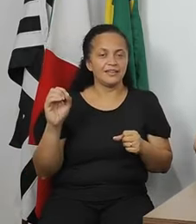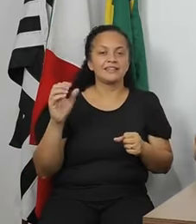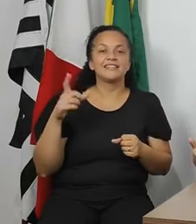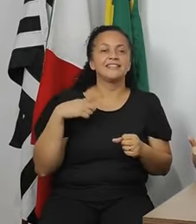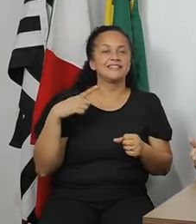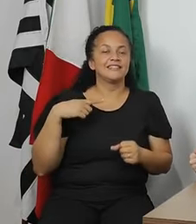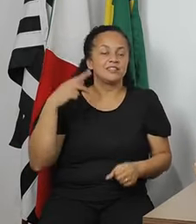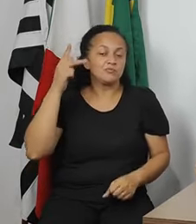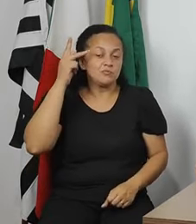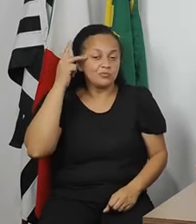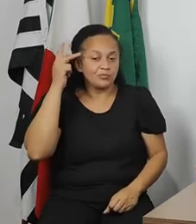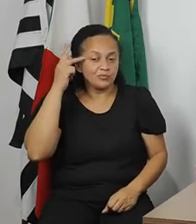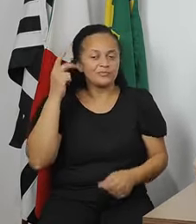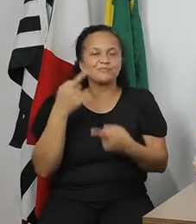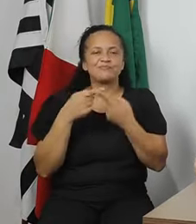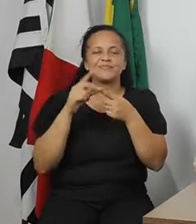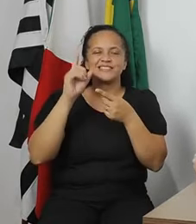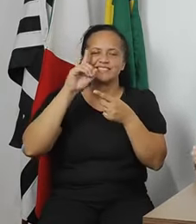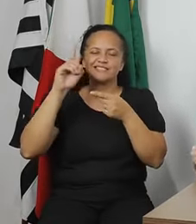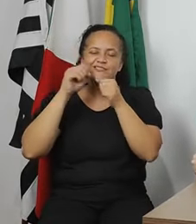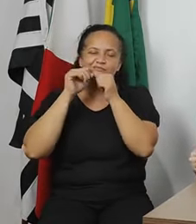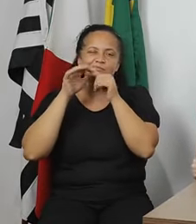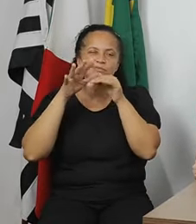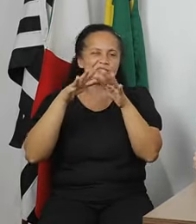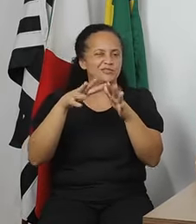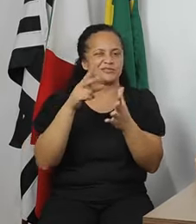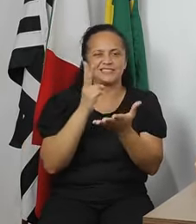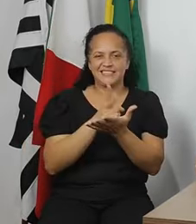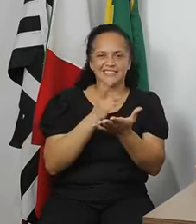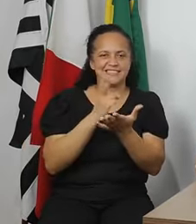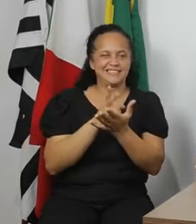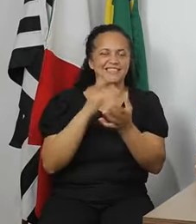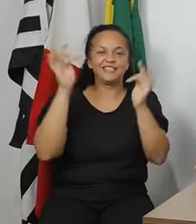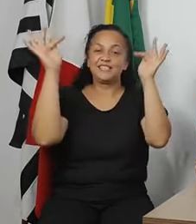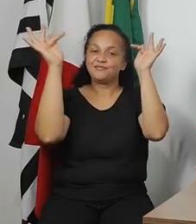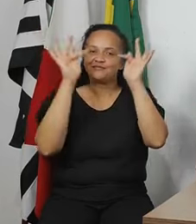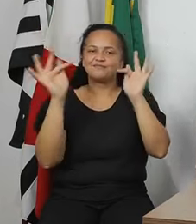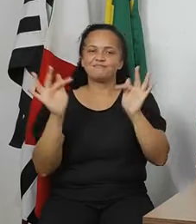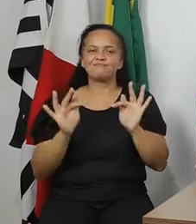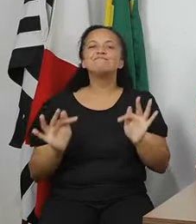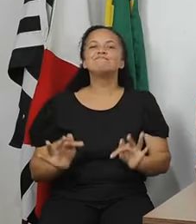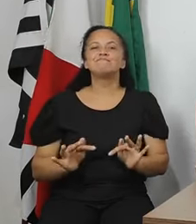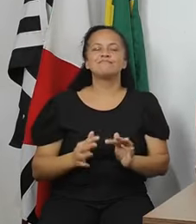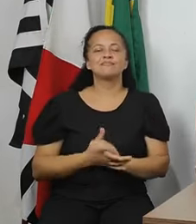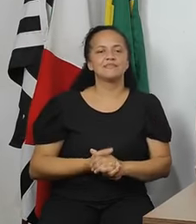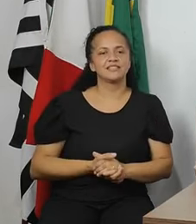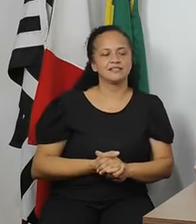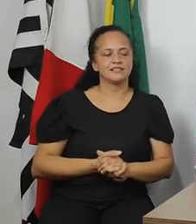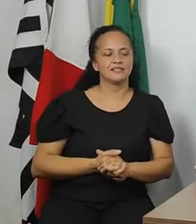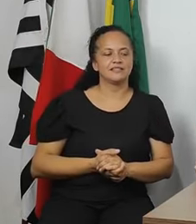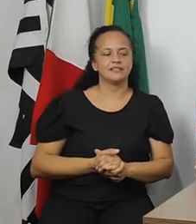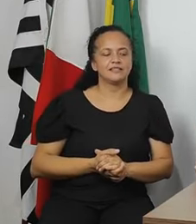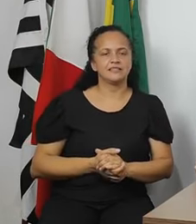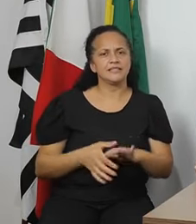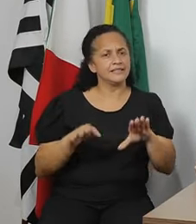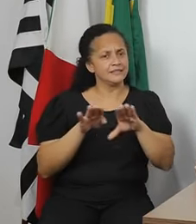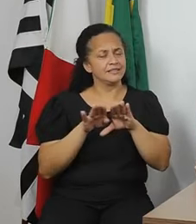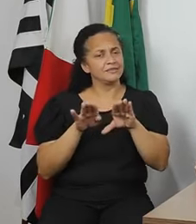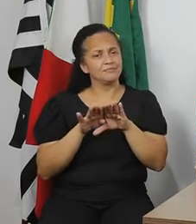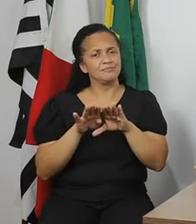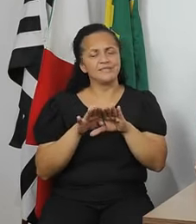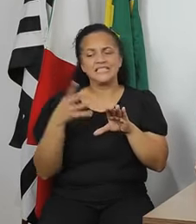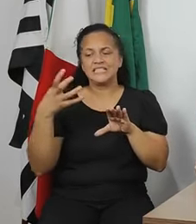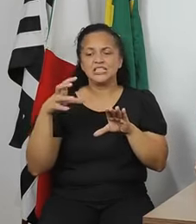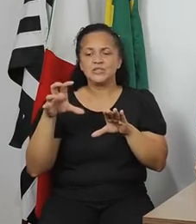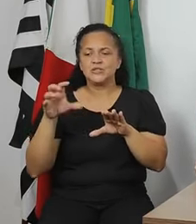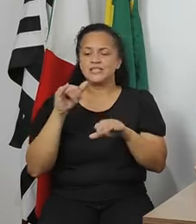traz algo de volta, né? Então, assim, acredito que ele fique muito feliz, muito feliz. E isso não quer dizer também, gente, que